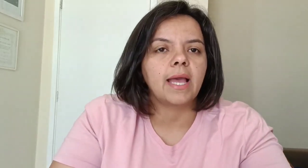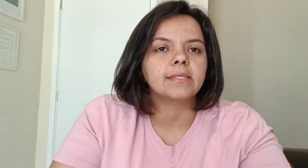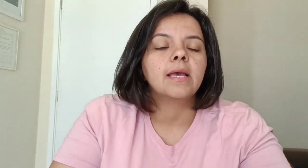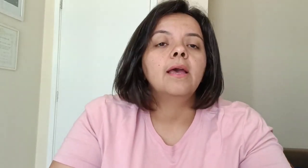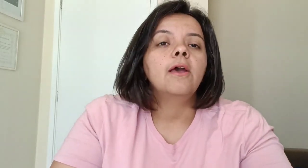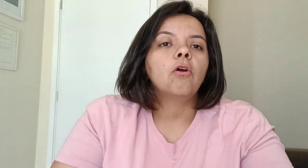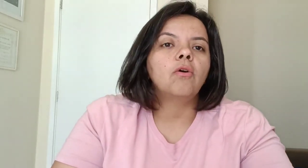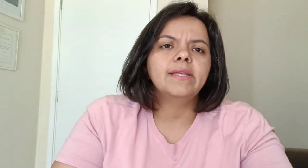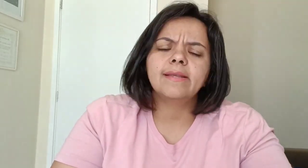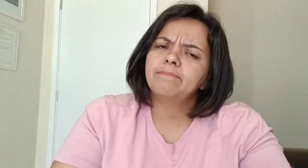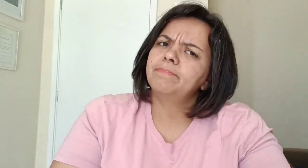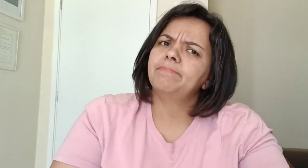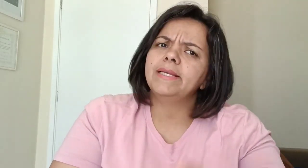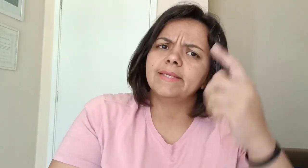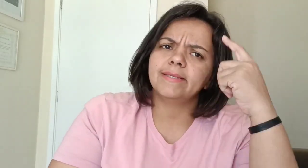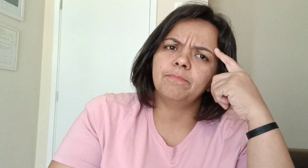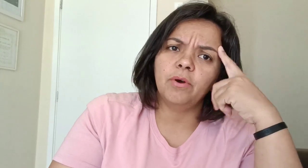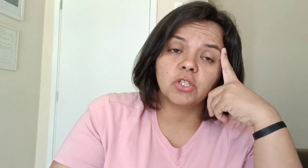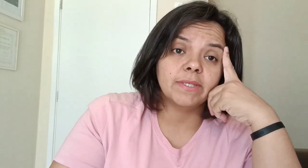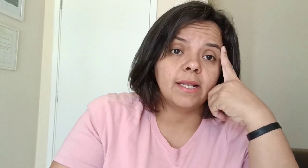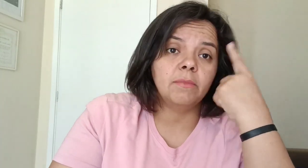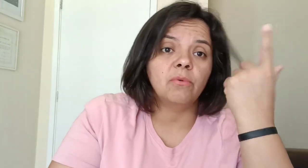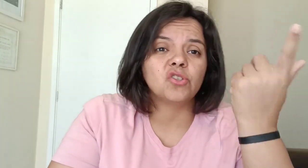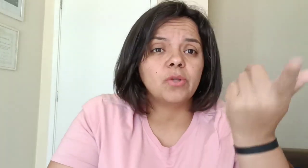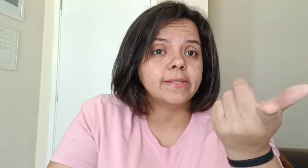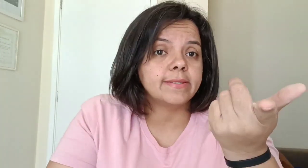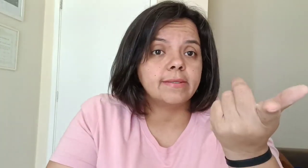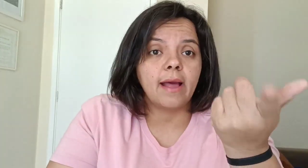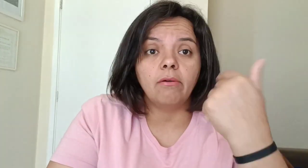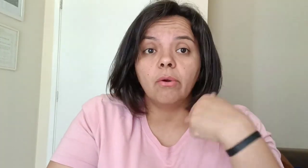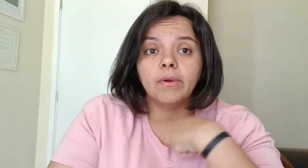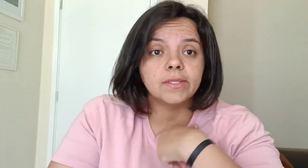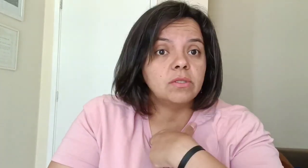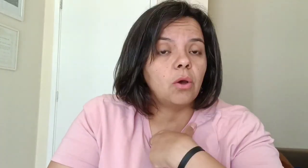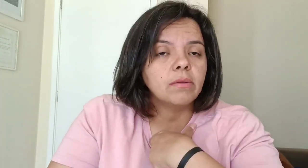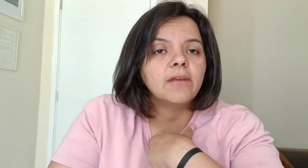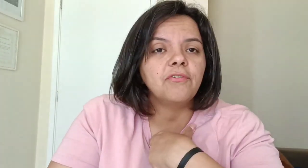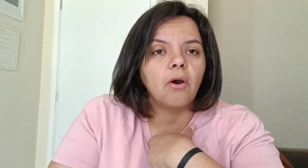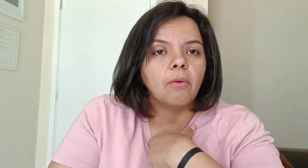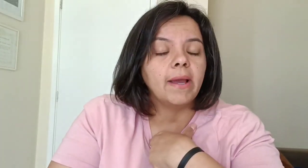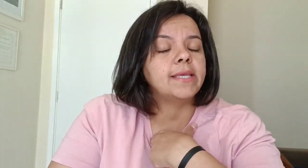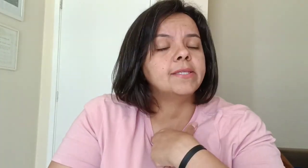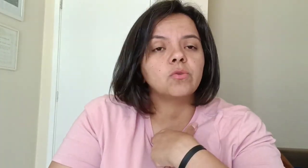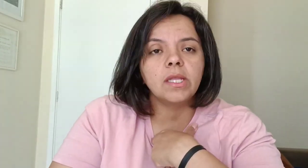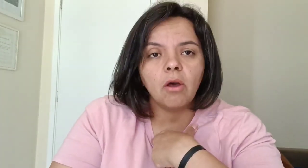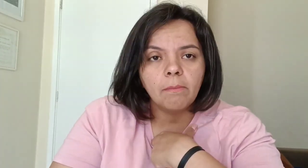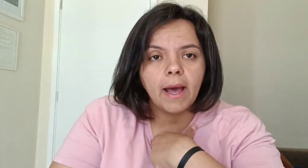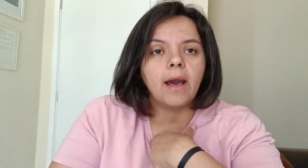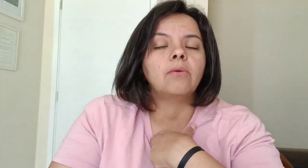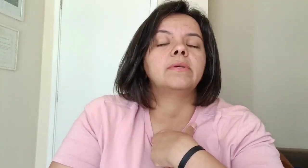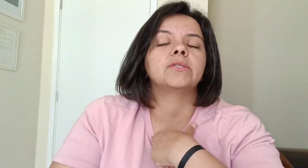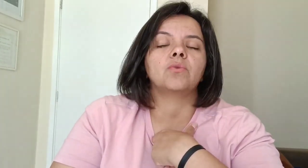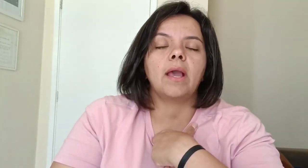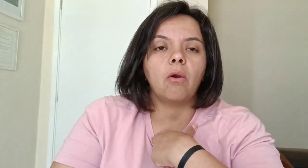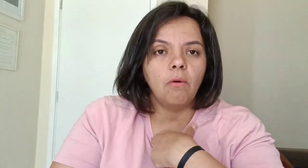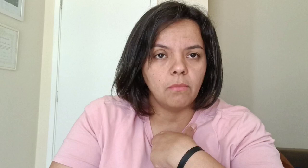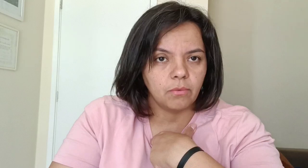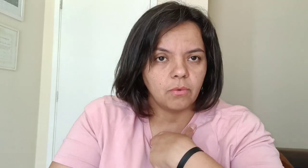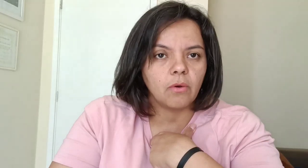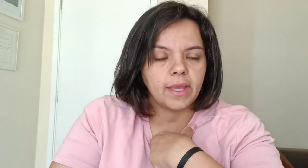sinais, pense assim, poxa, mas ela me mostrou esse sinal e eu conheço de outra forma. Isso é normal, isso é comum,